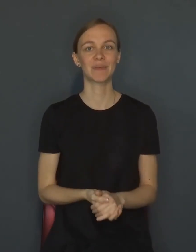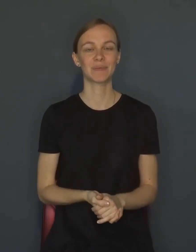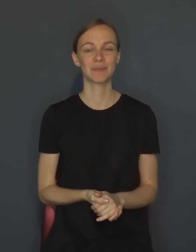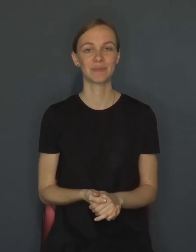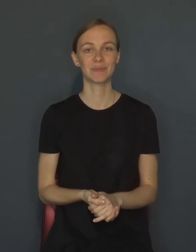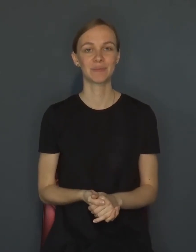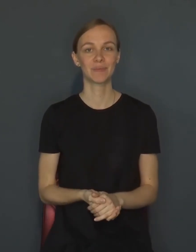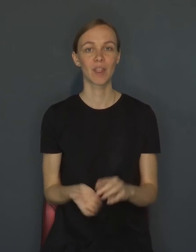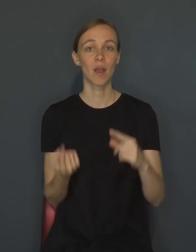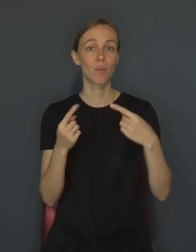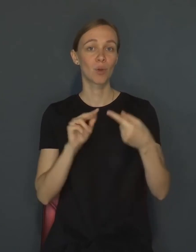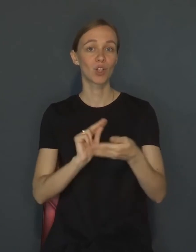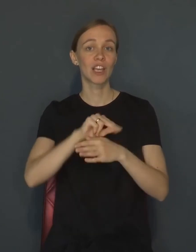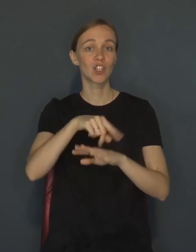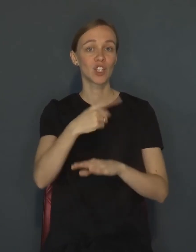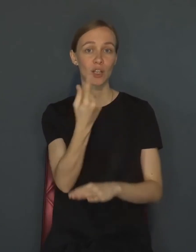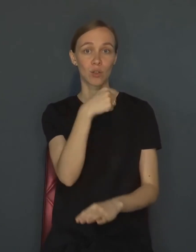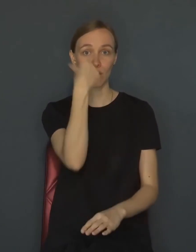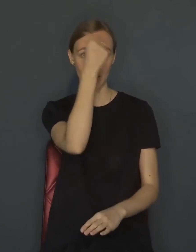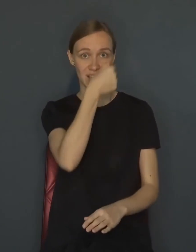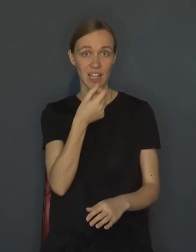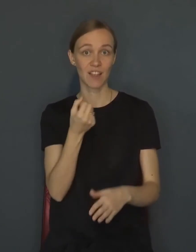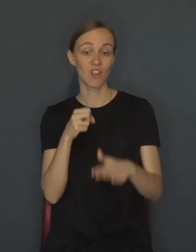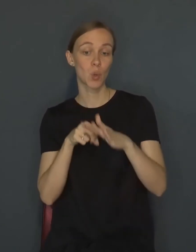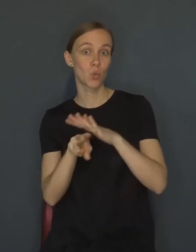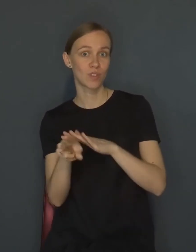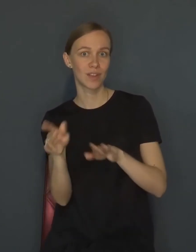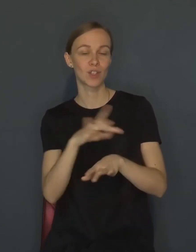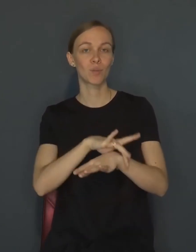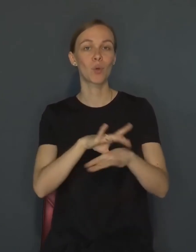Проте через рік він утік з полону, порозумівся з королем.